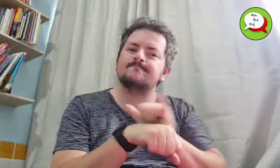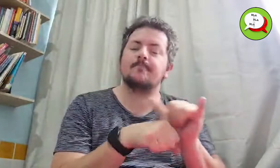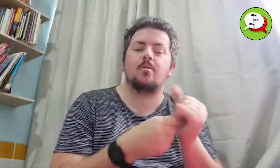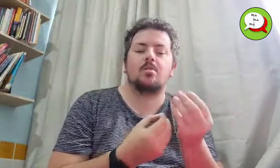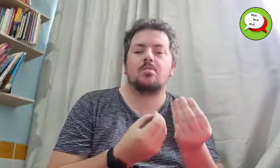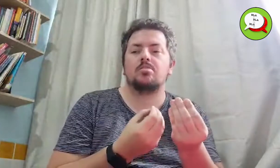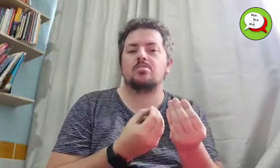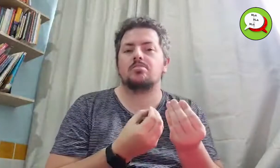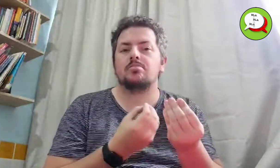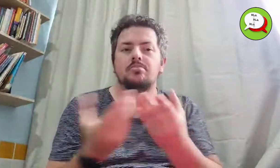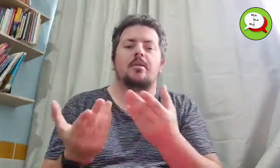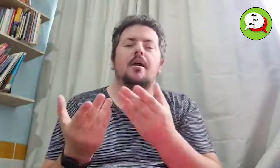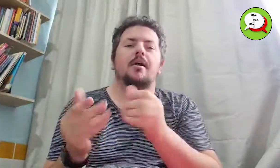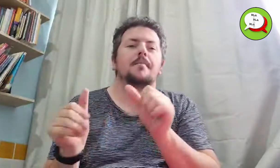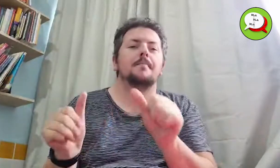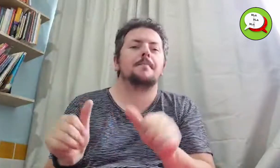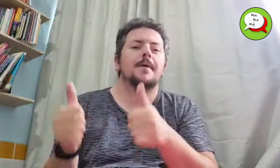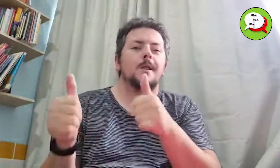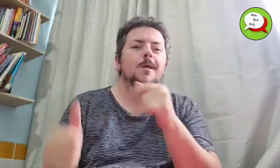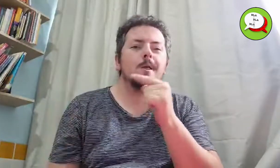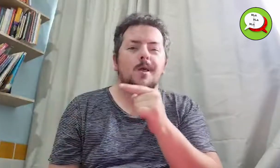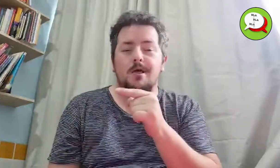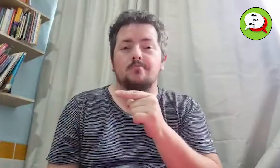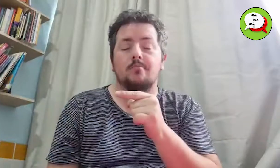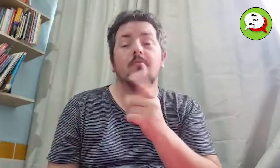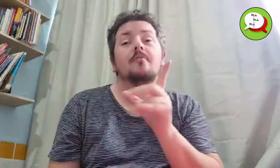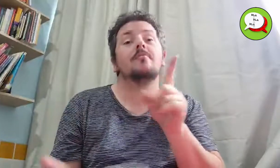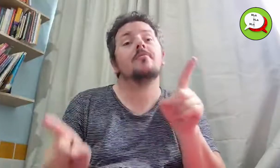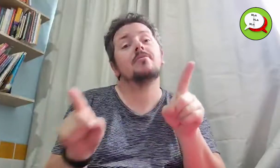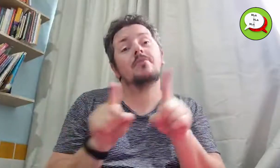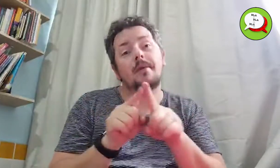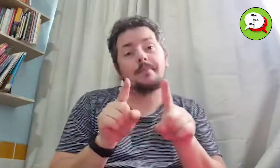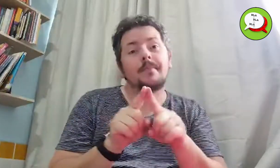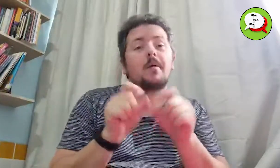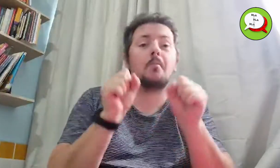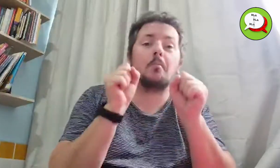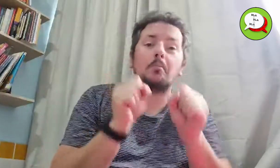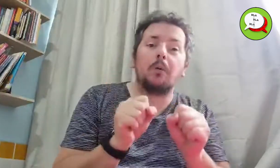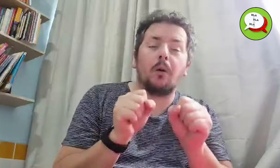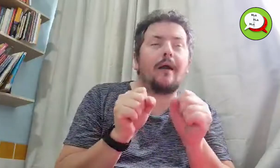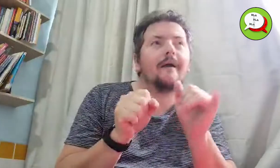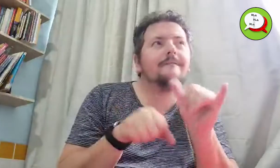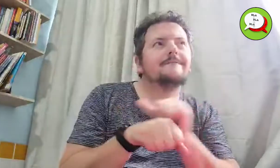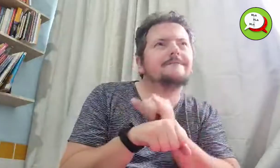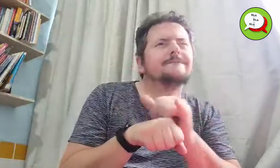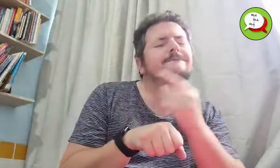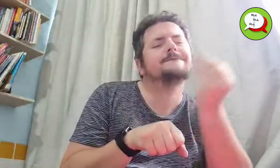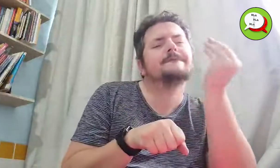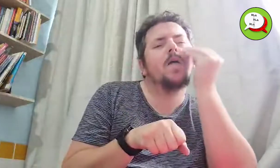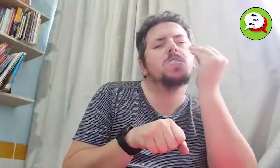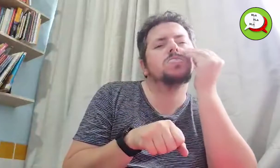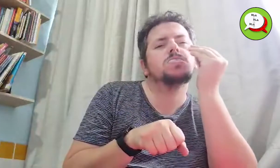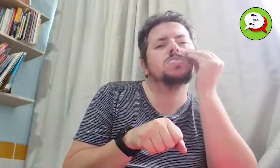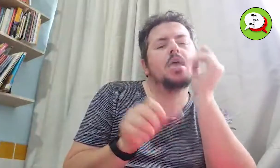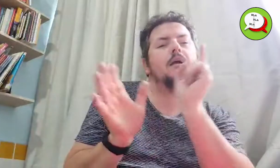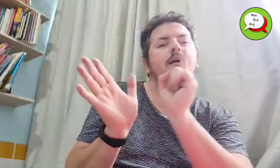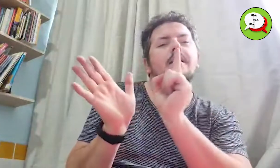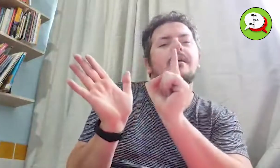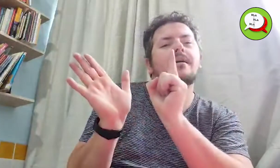é, e aí você vai bolar as estratégias específicas para cada um deles. Então, você vai utilizar estratégias,